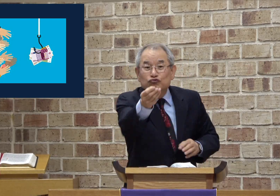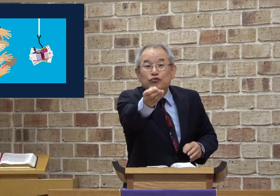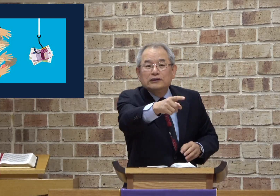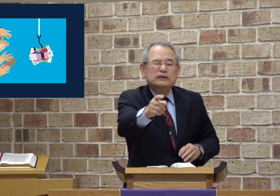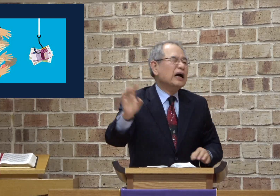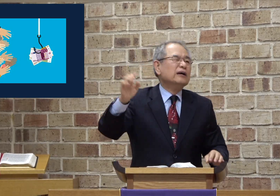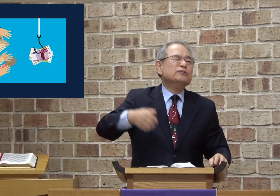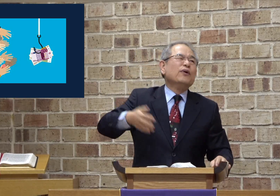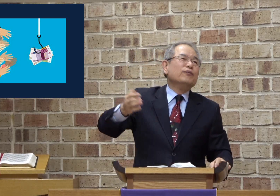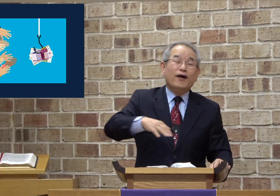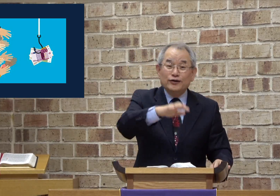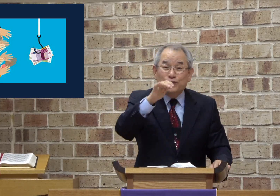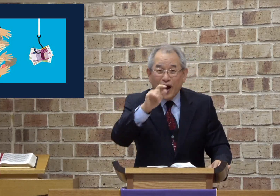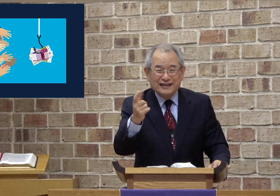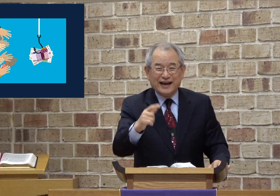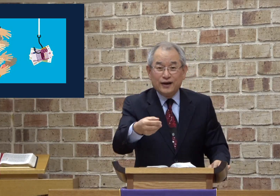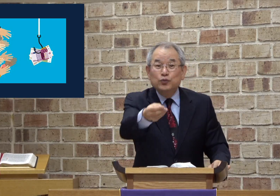세계가 77억이라고 합니다.